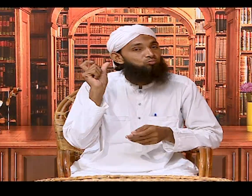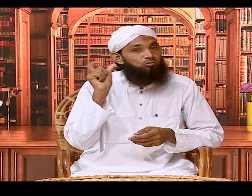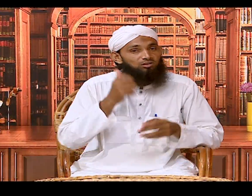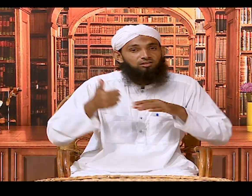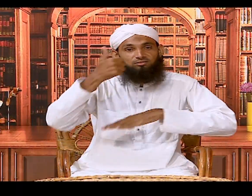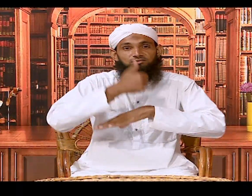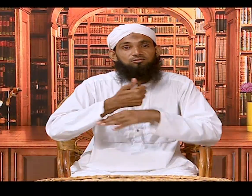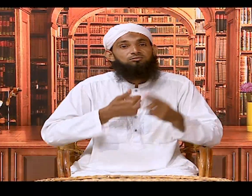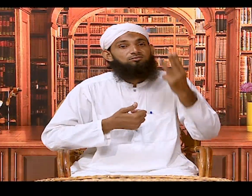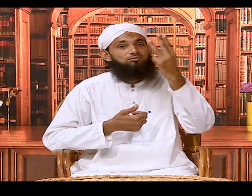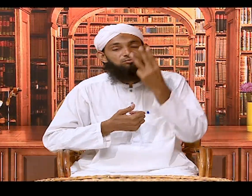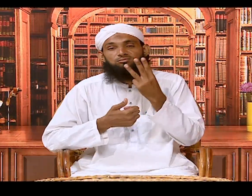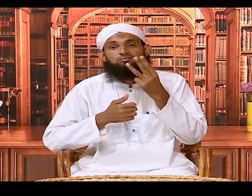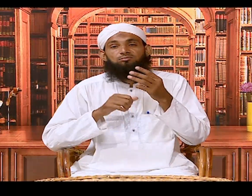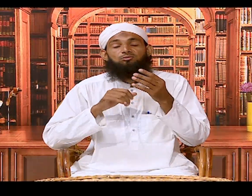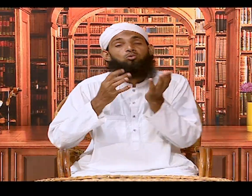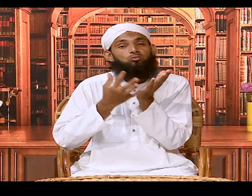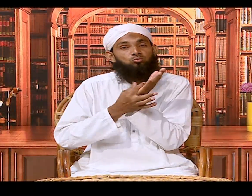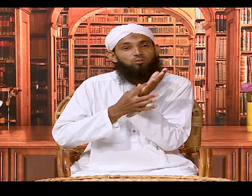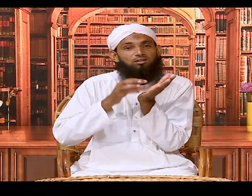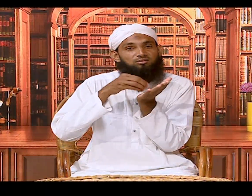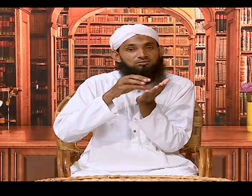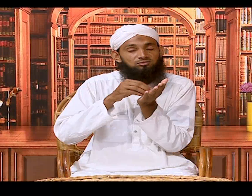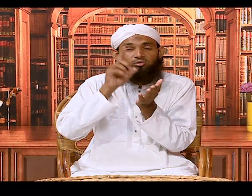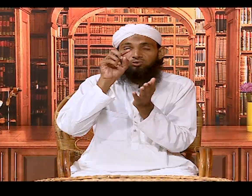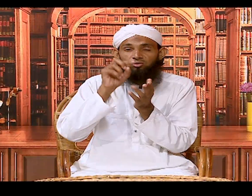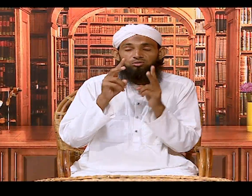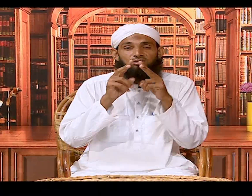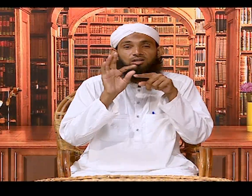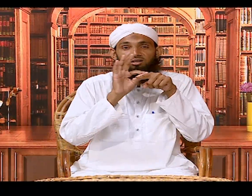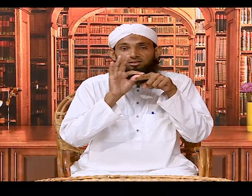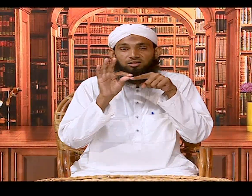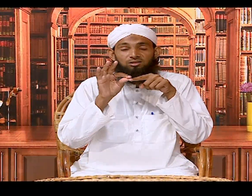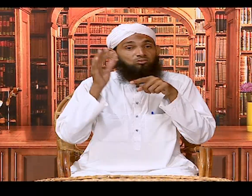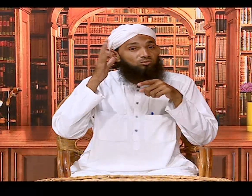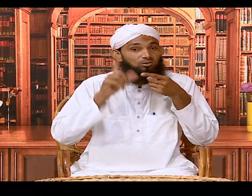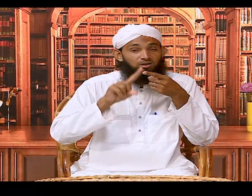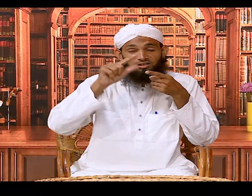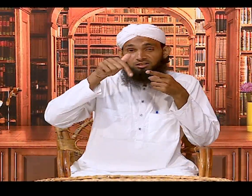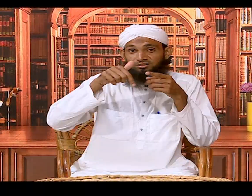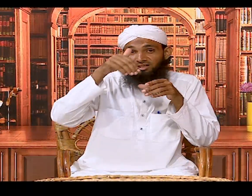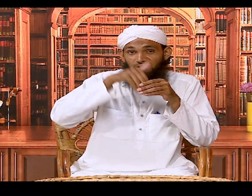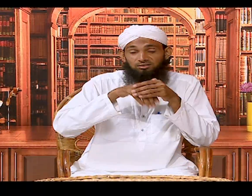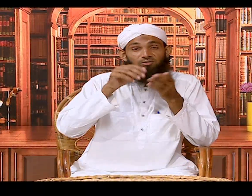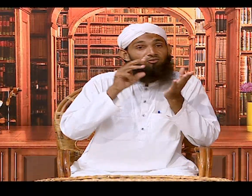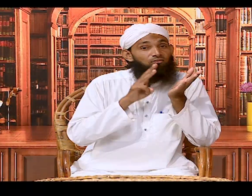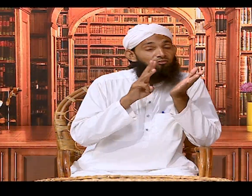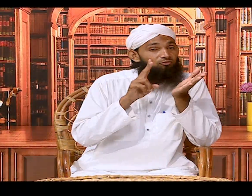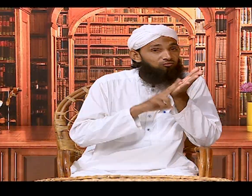مسلمانوں کے تیسرے خلیفہ حضرت عثمان غنی رضی اللہ عنہ روزانہ رات کو نماز وتر میں پورا قرآن کریم تلاوت کیا